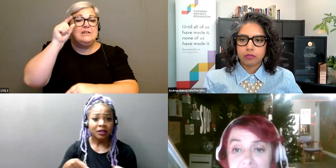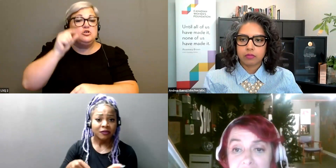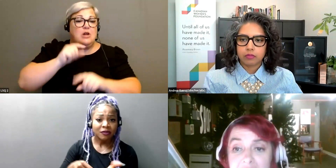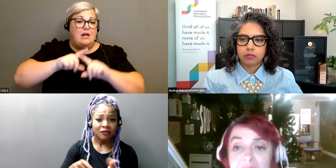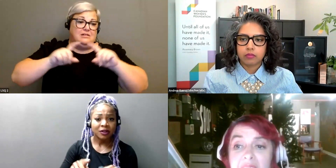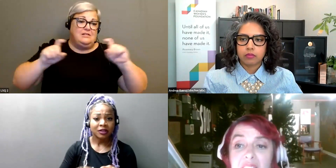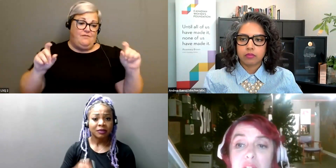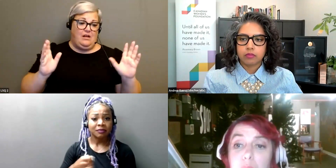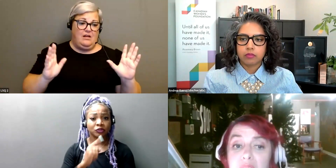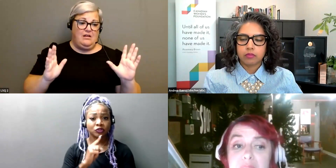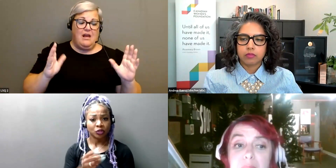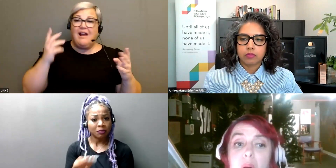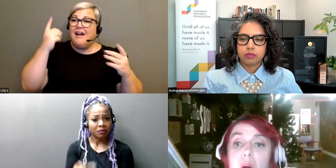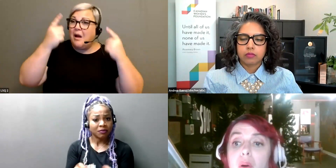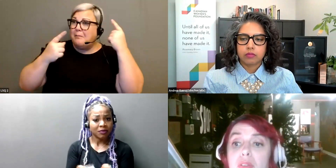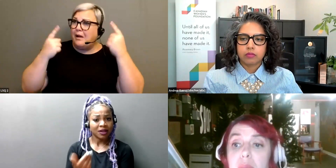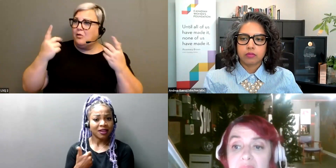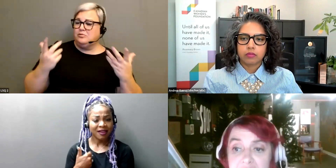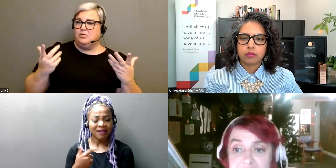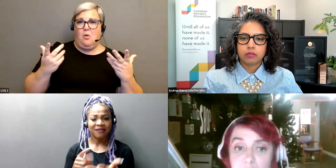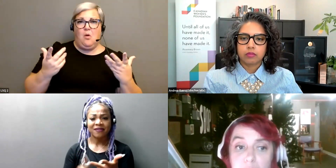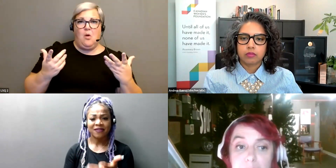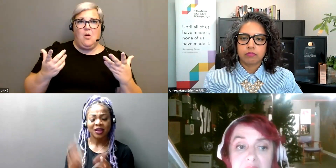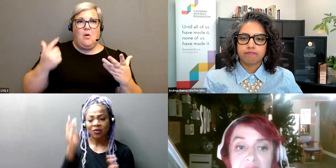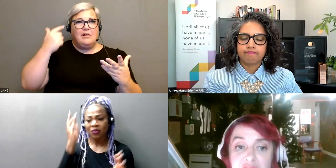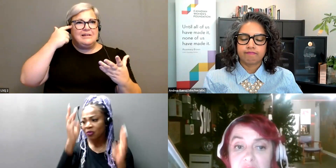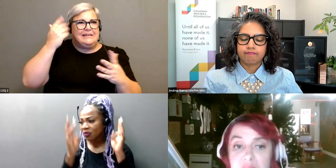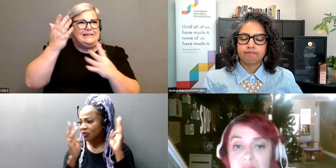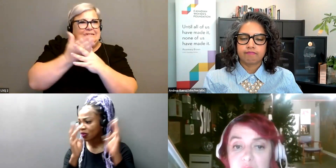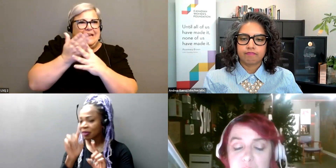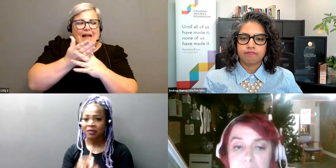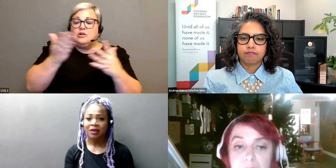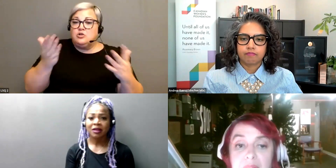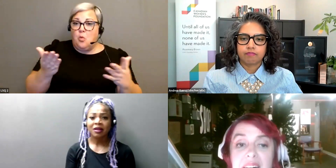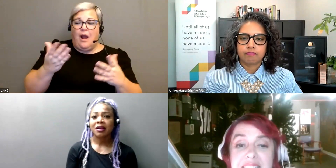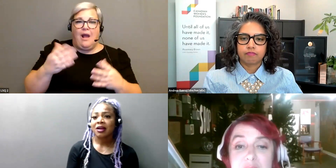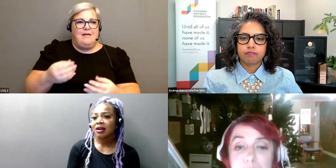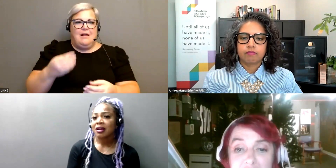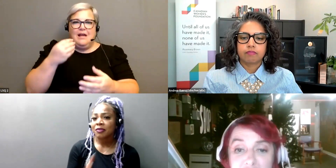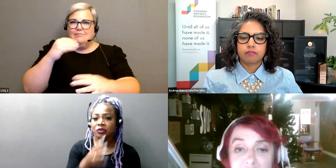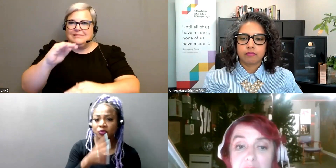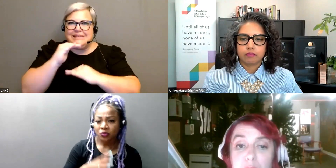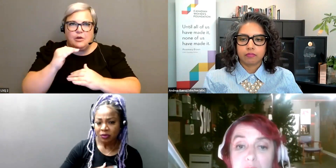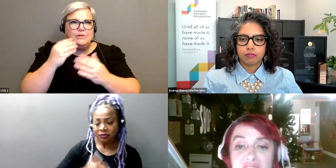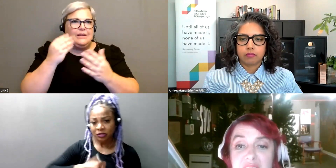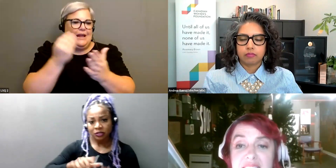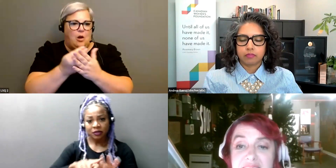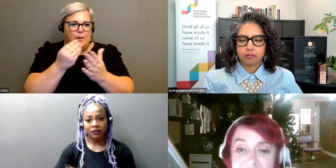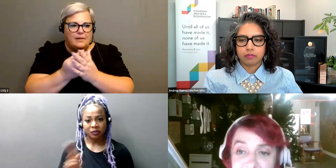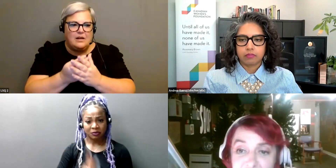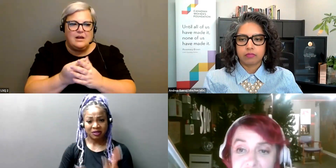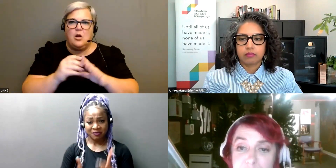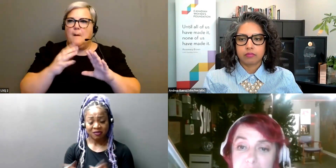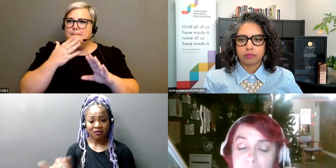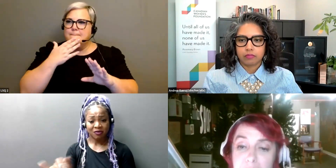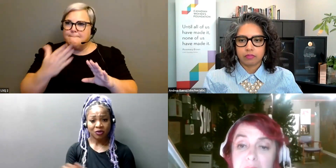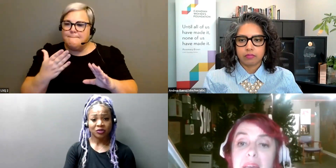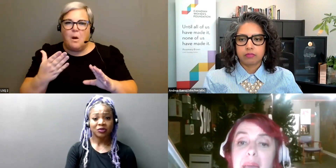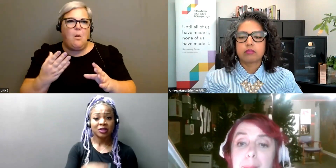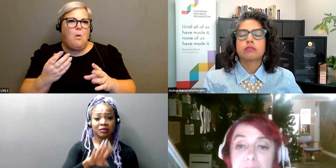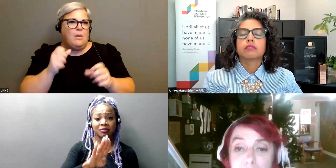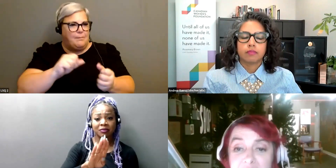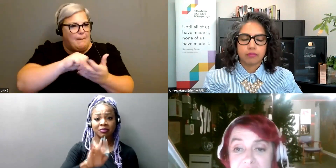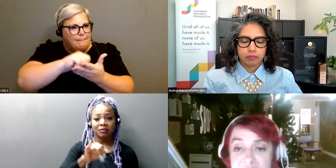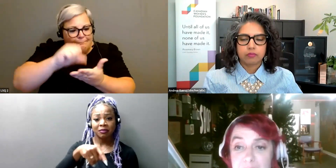divers. Les préoccupations concernent la sécurité économique, l'abordabilité et la façon dont les femmes,